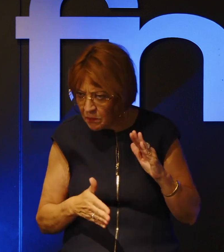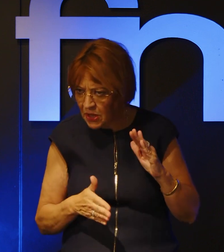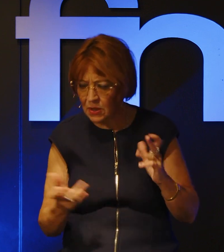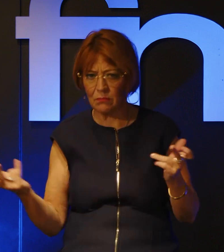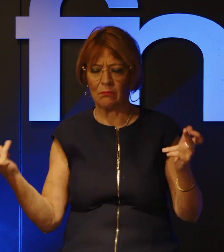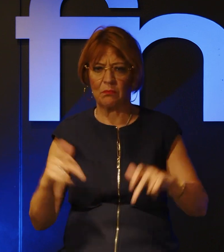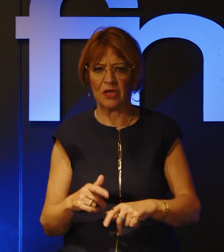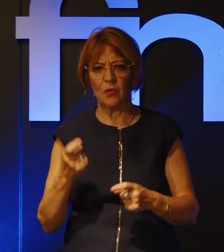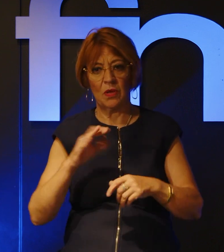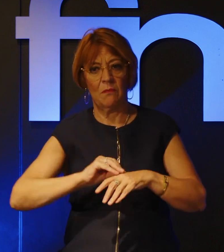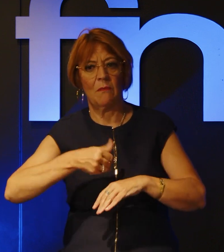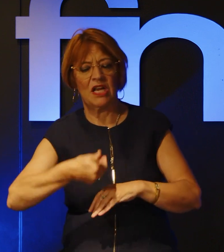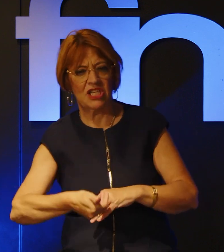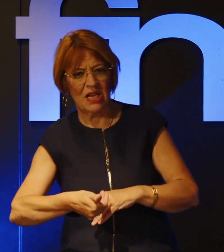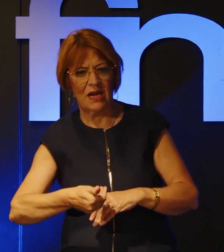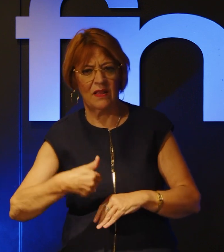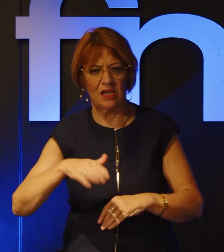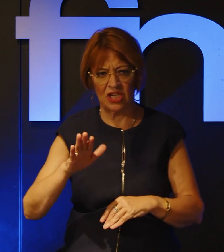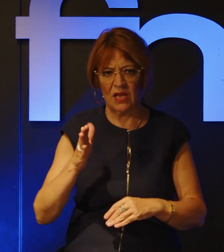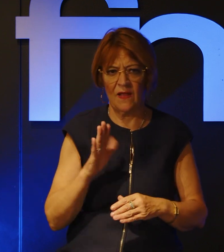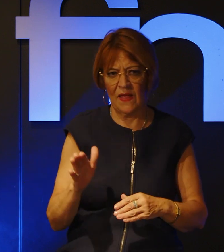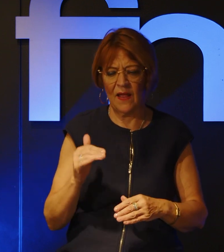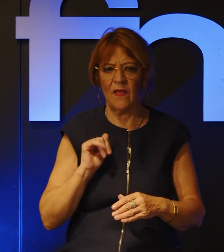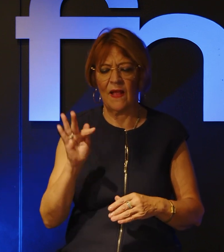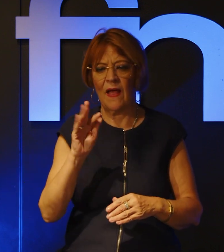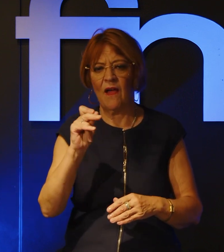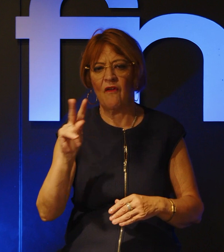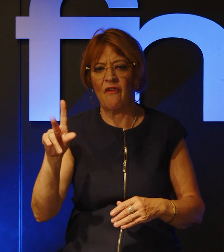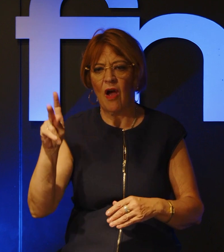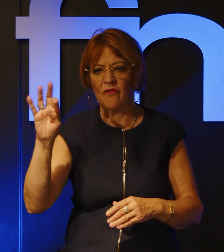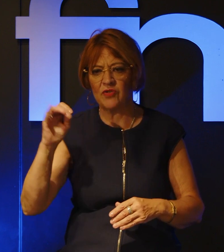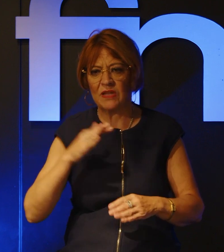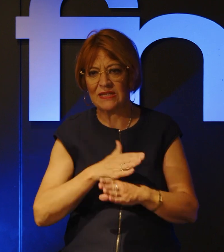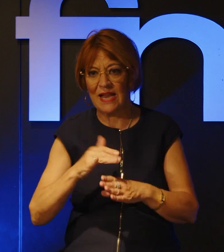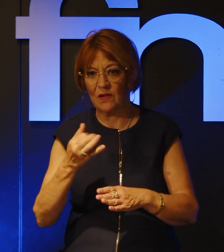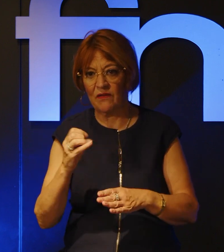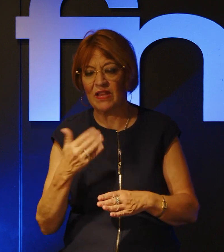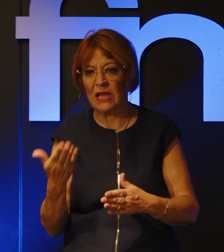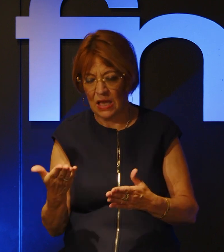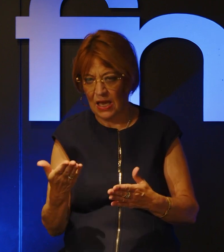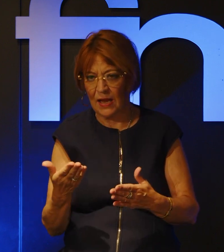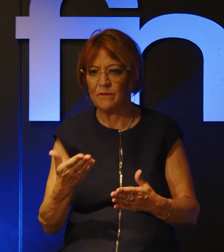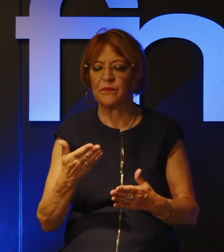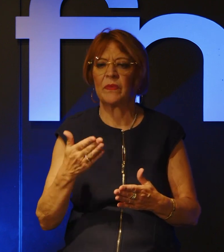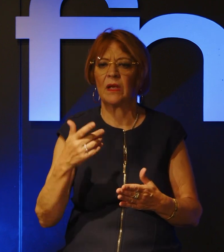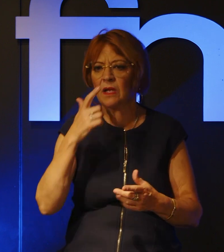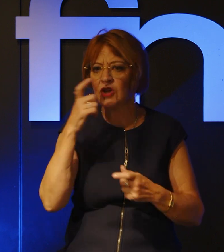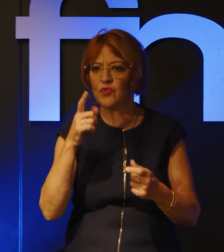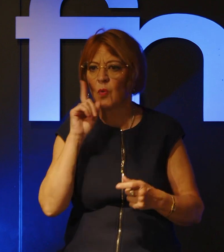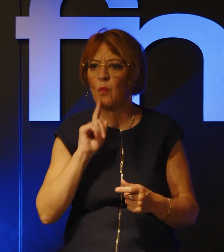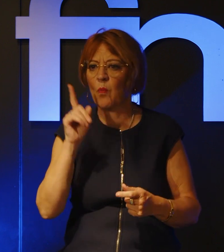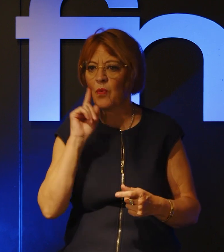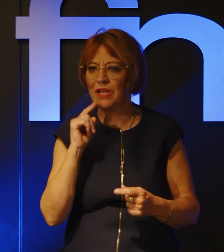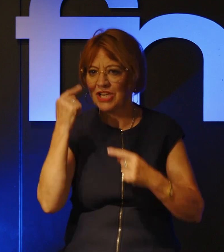aparecem um bocadinho mais tarde já nas vanguardas com o fovismo o fovismo é a primeira Vanguarda do século XX 1905 C as pessoas as mulheres